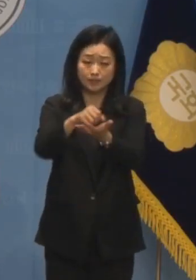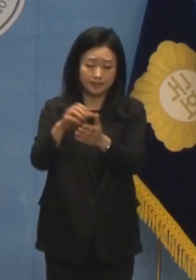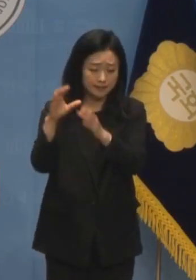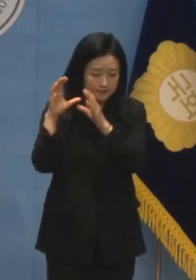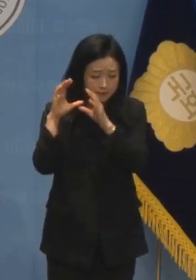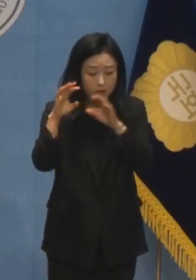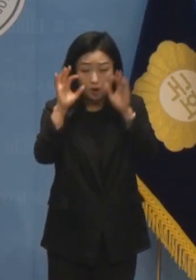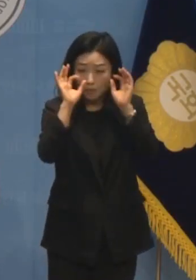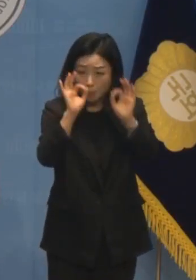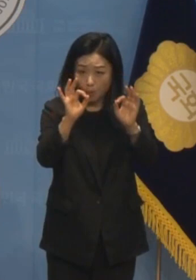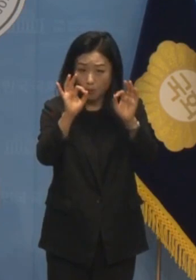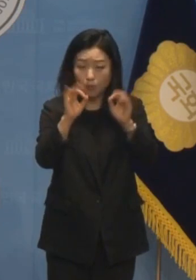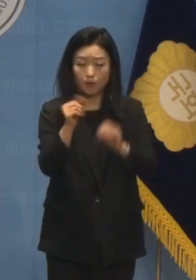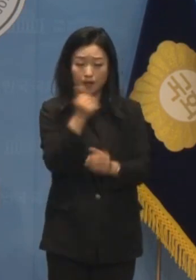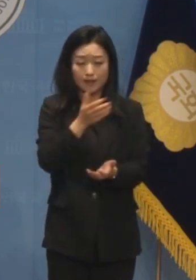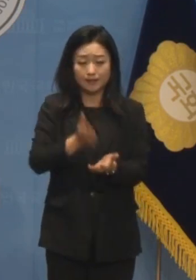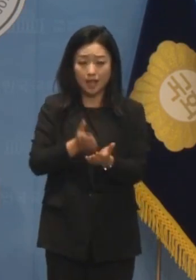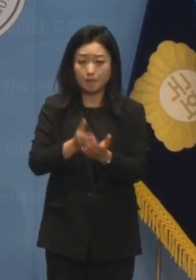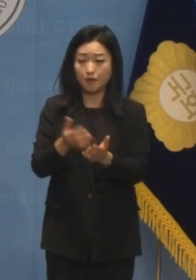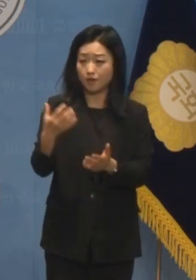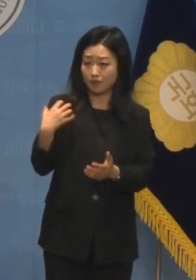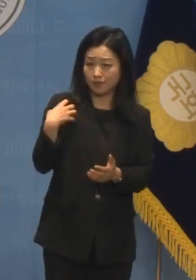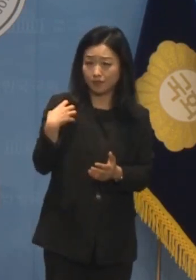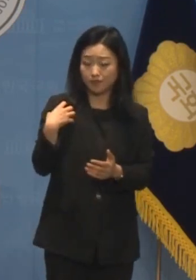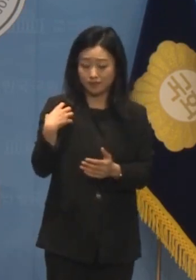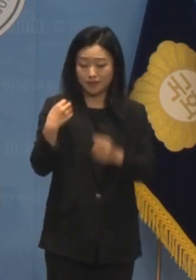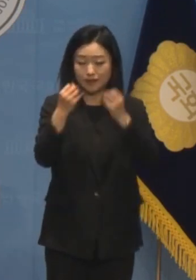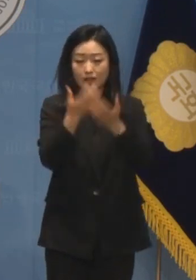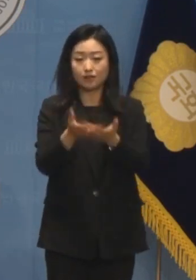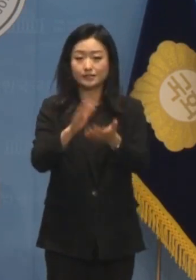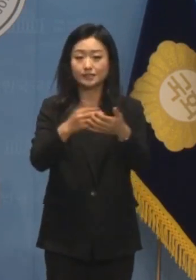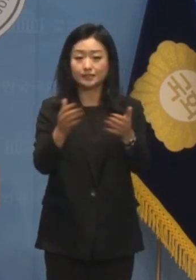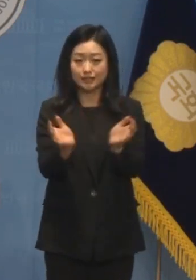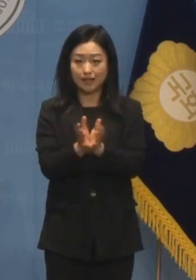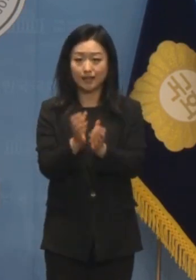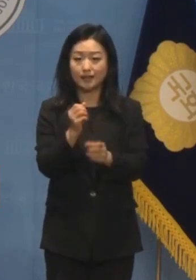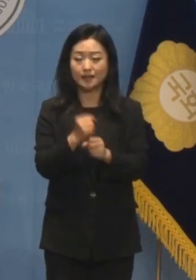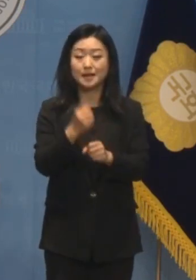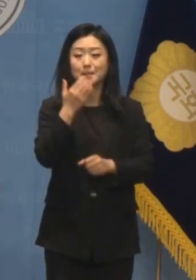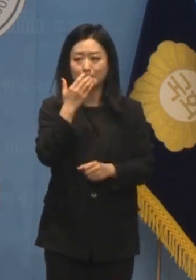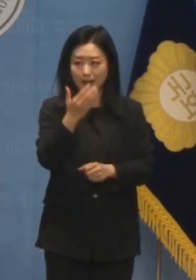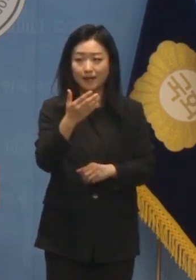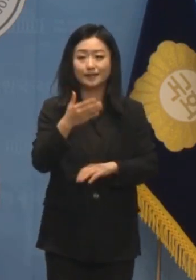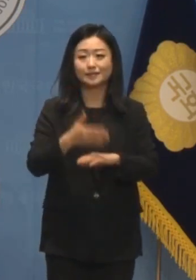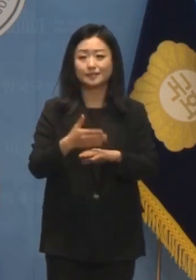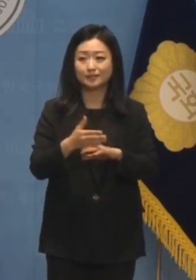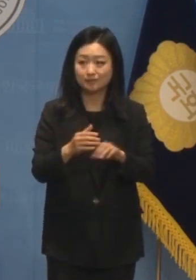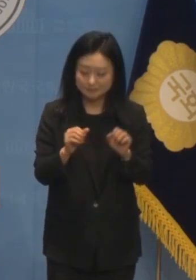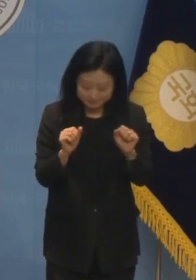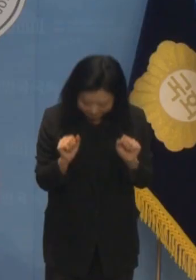용기 있게 대변하는 정당이 되겠습니다. 감사합니다.